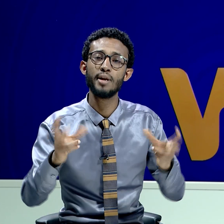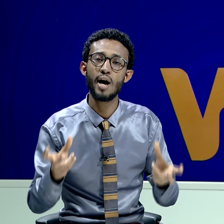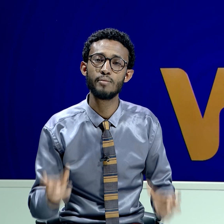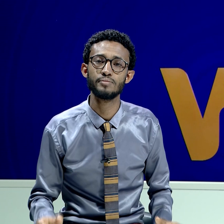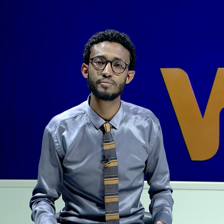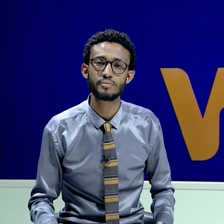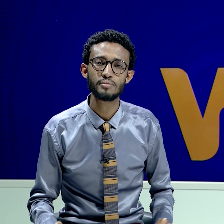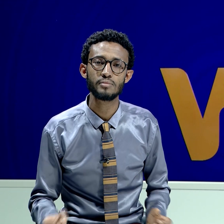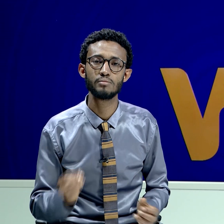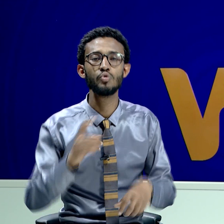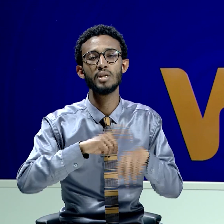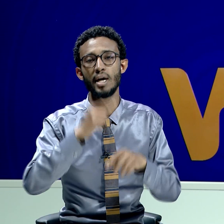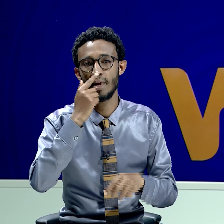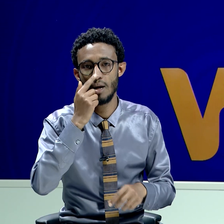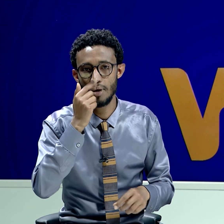በሚዲያ ብዙ ጊዜ አተላመደው